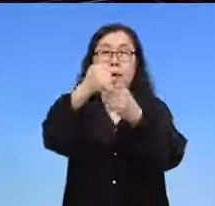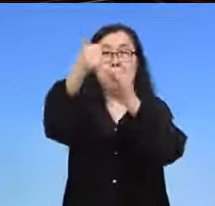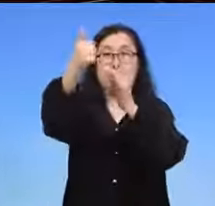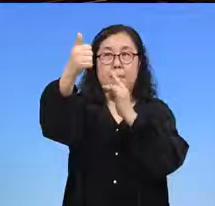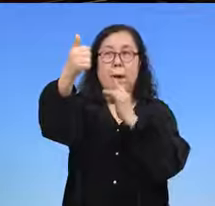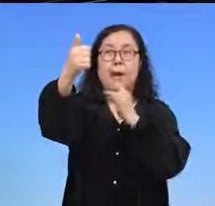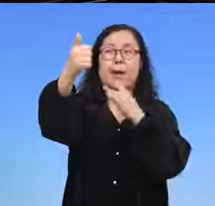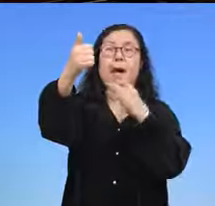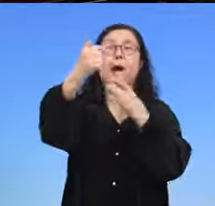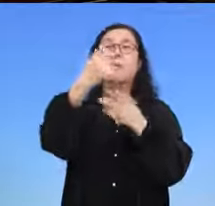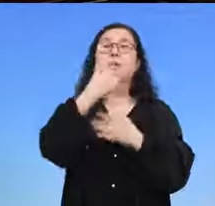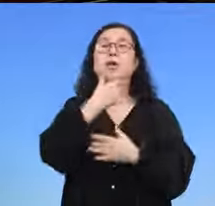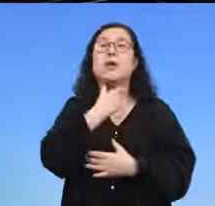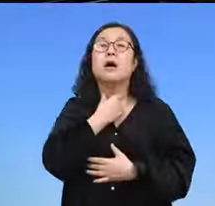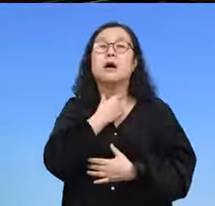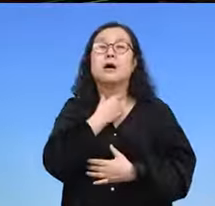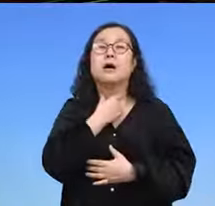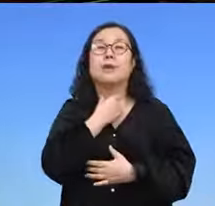하나님만 바라며